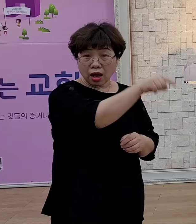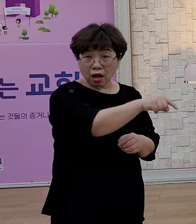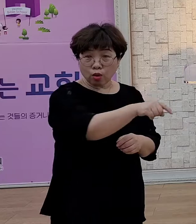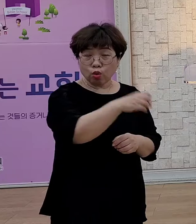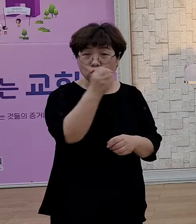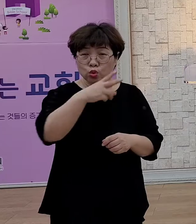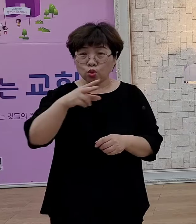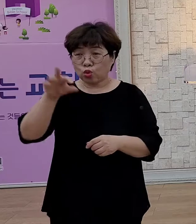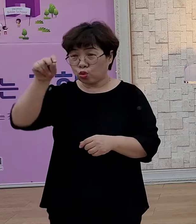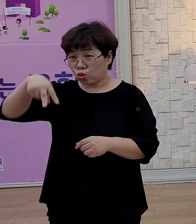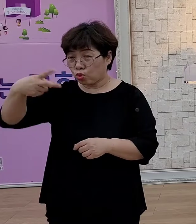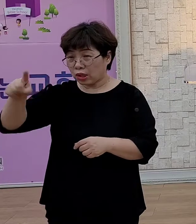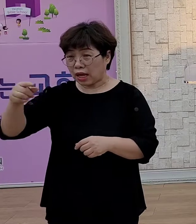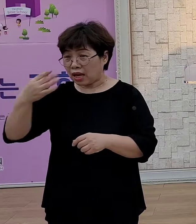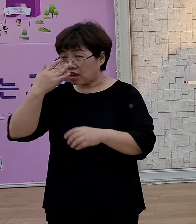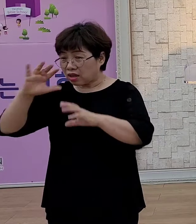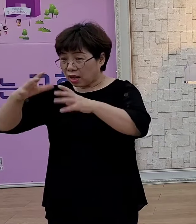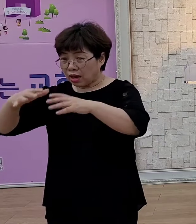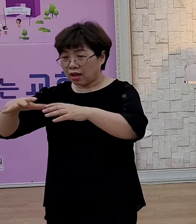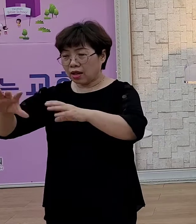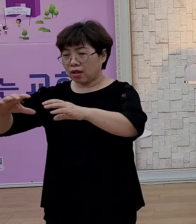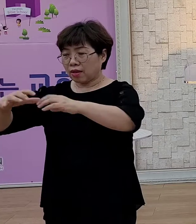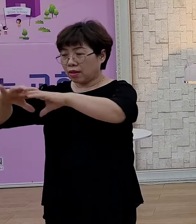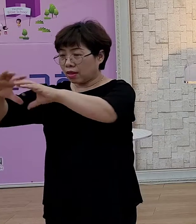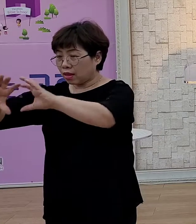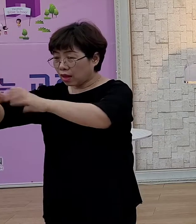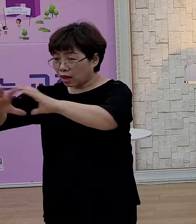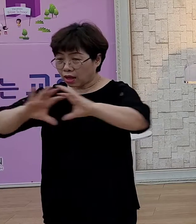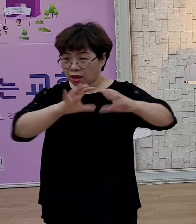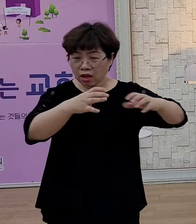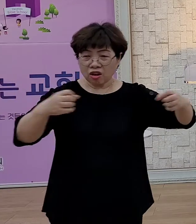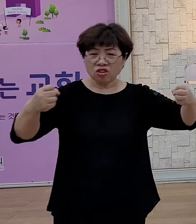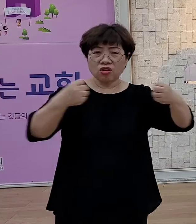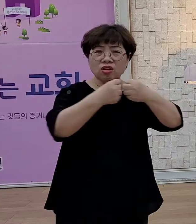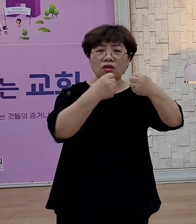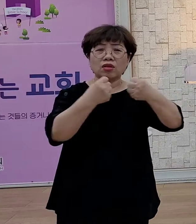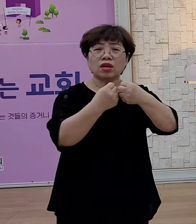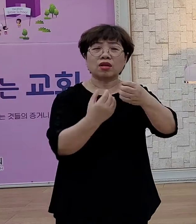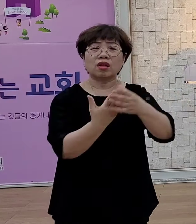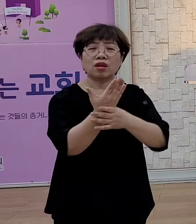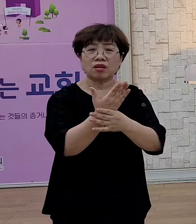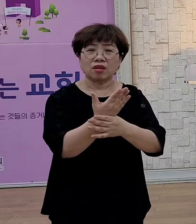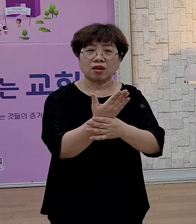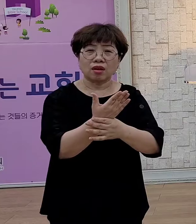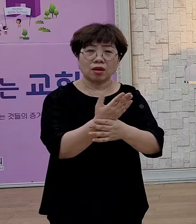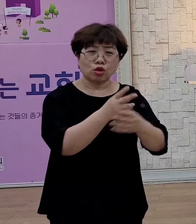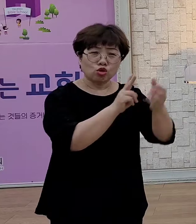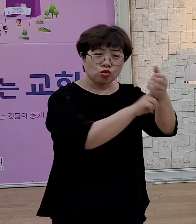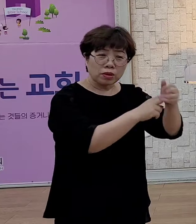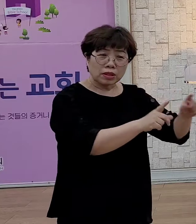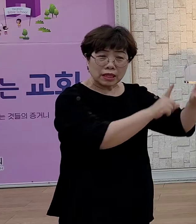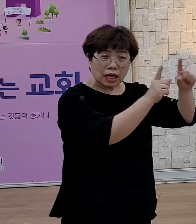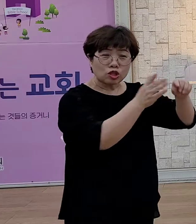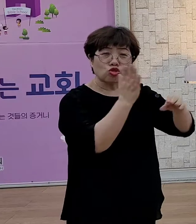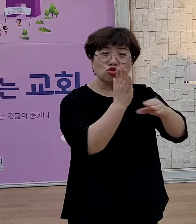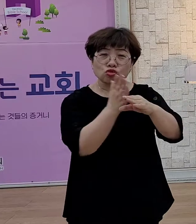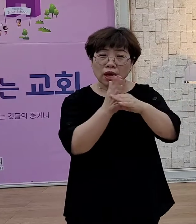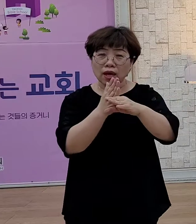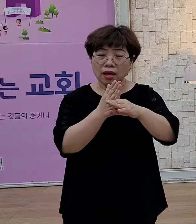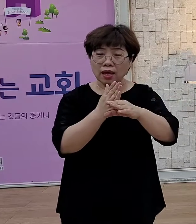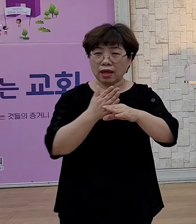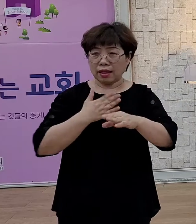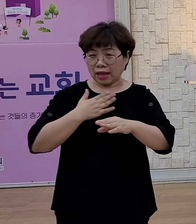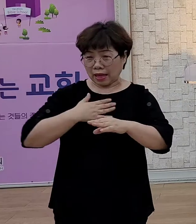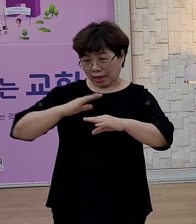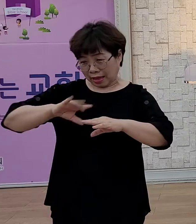이스라엘, 유다하고 전쟁이 붙은 거예요. 여러분, 유대 땅 왕이, 2대 왕이